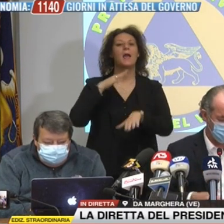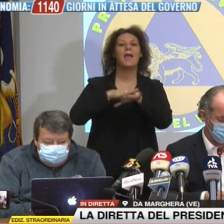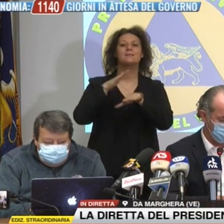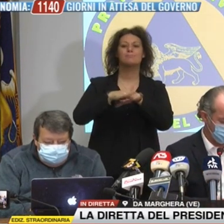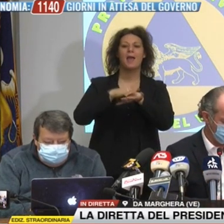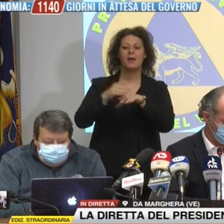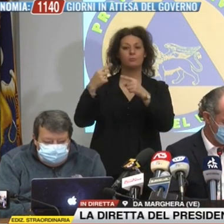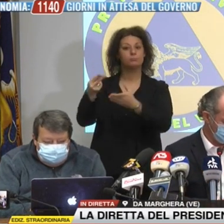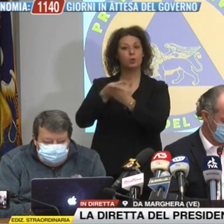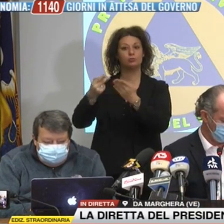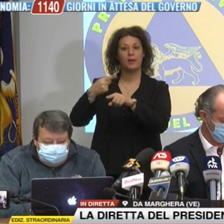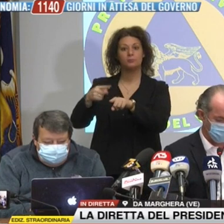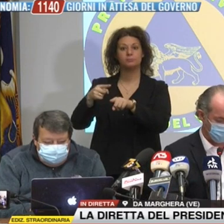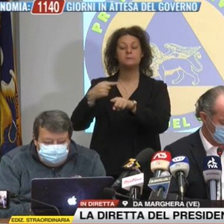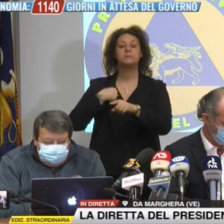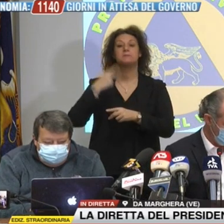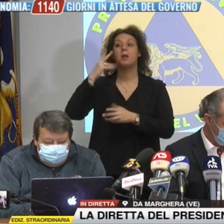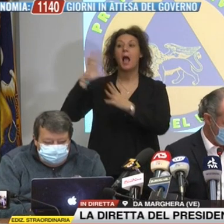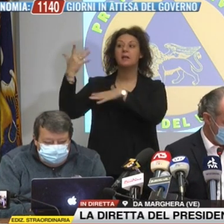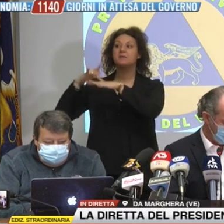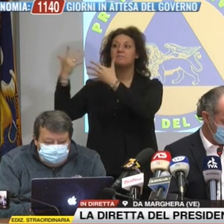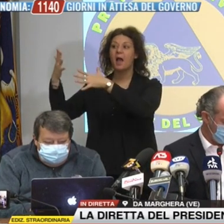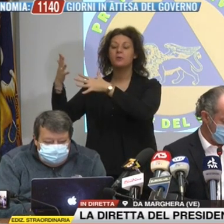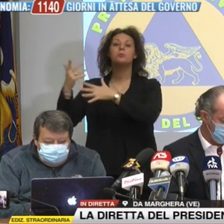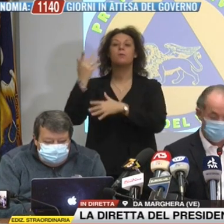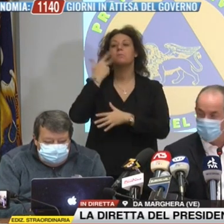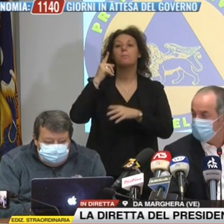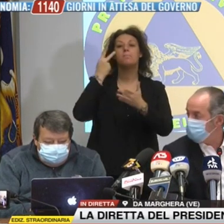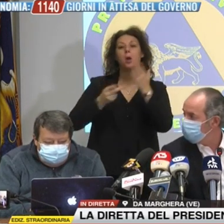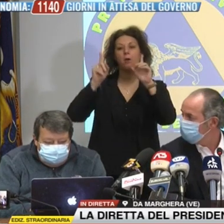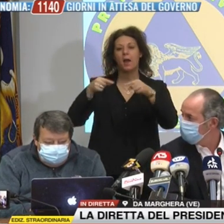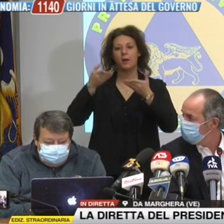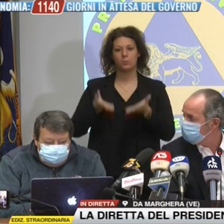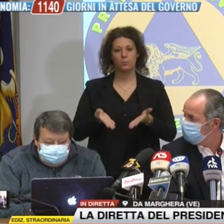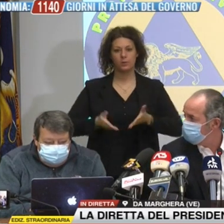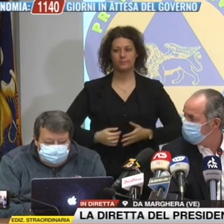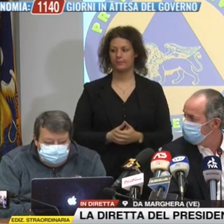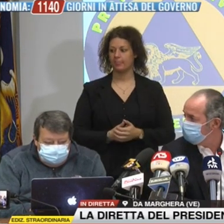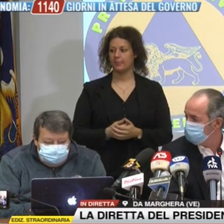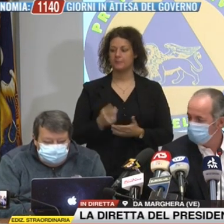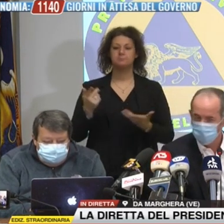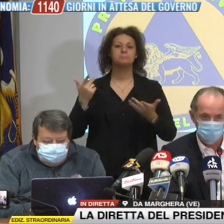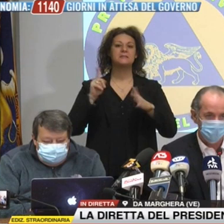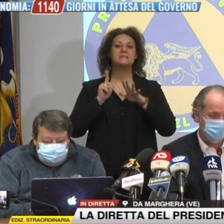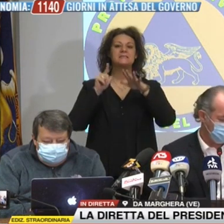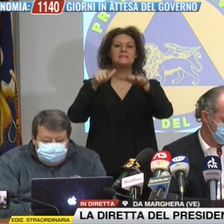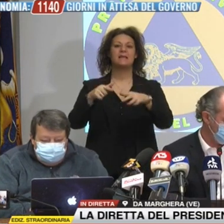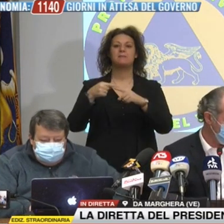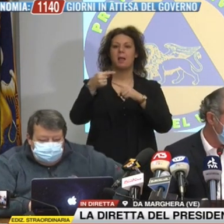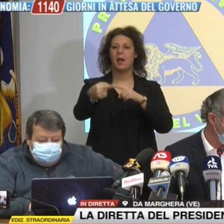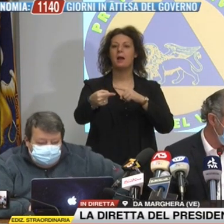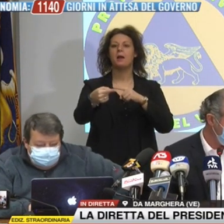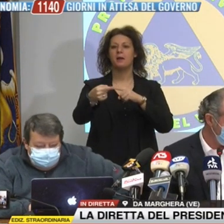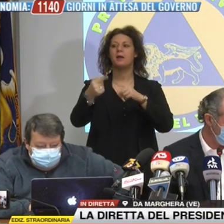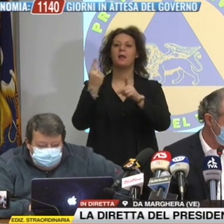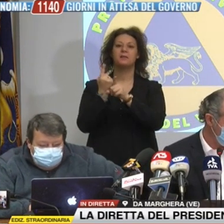hanno fatto altri non capisco perché non lo possiamo fare noi. E quindi penso che quando vi trovate? Nel giro di una